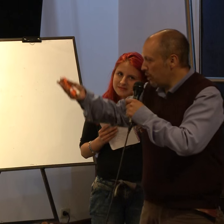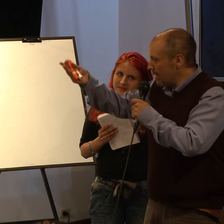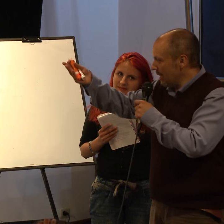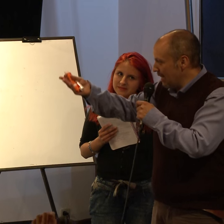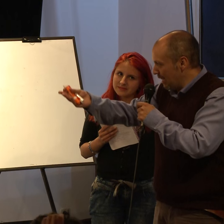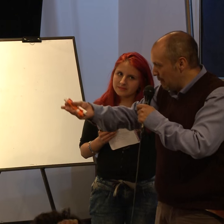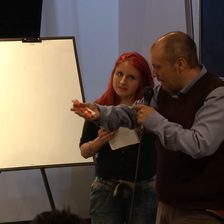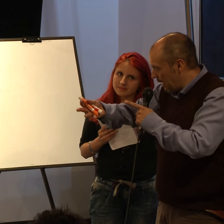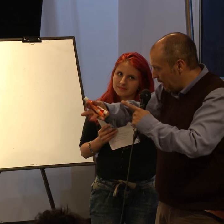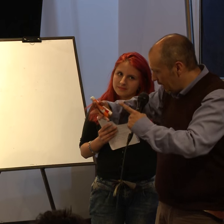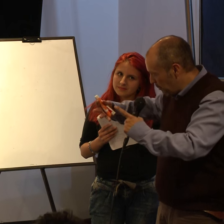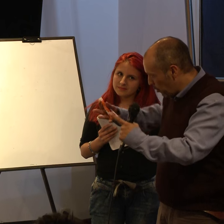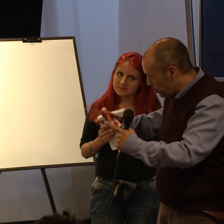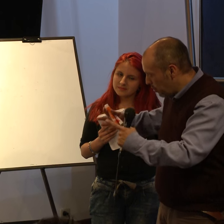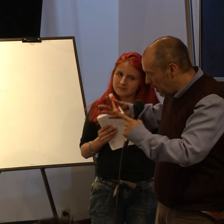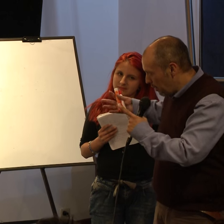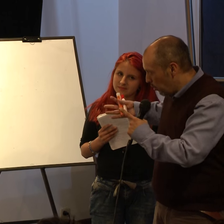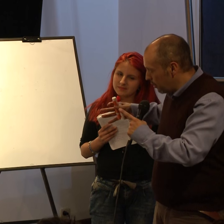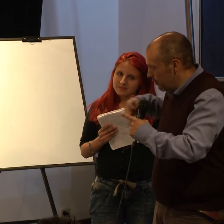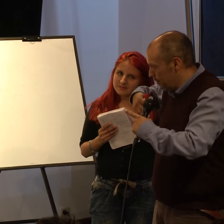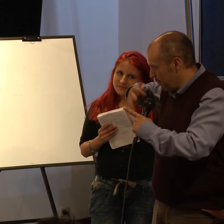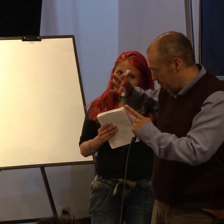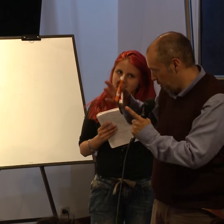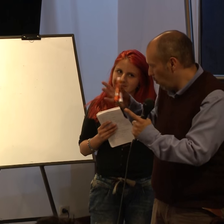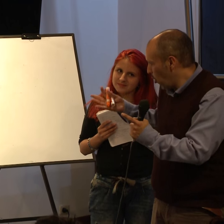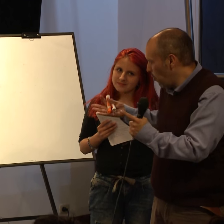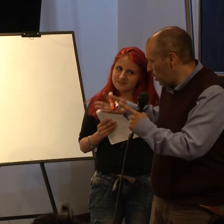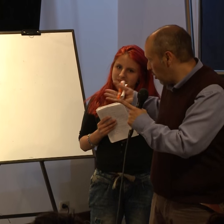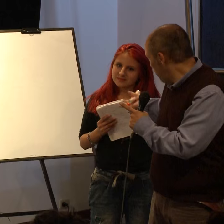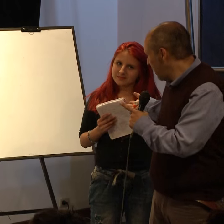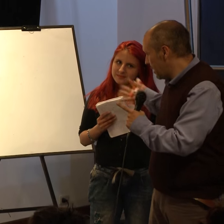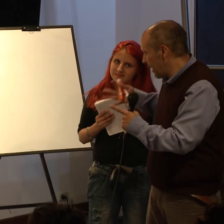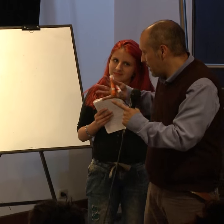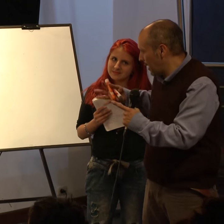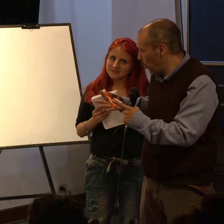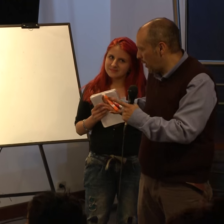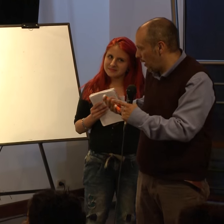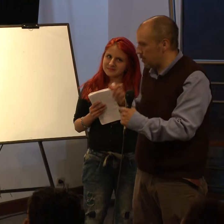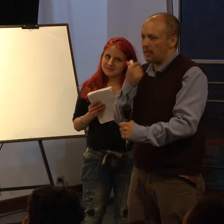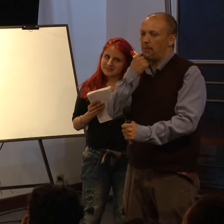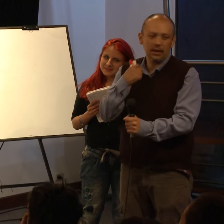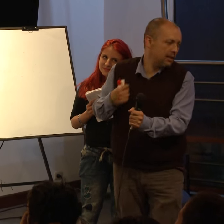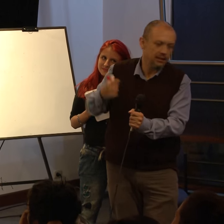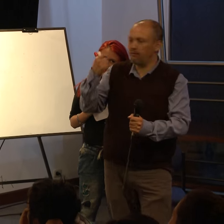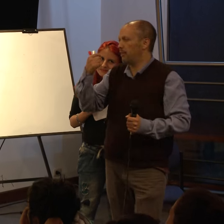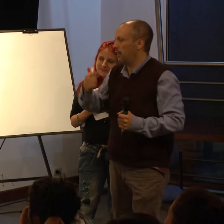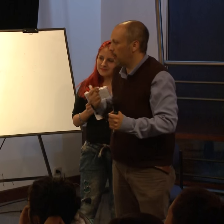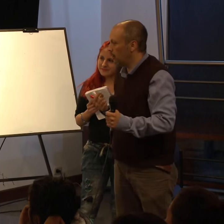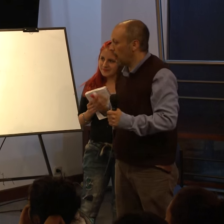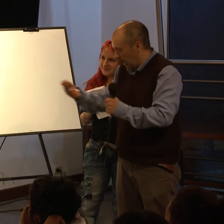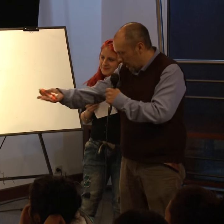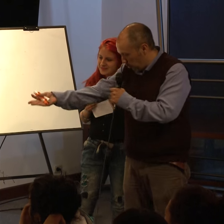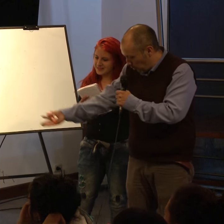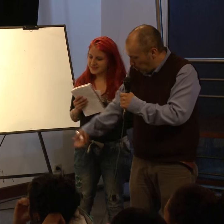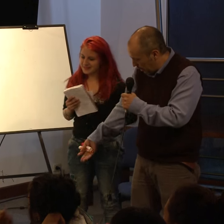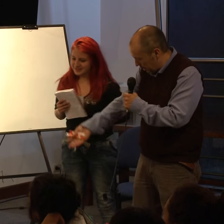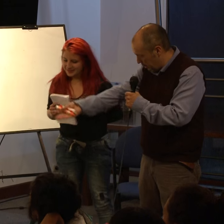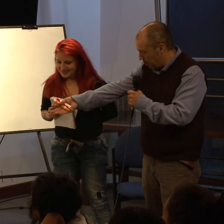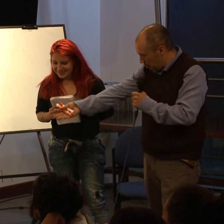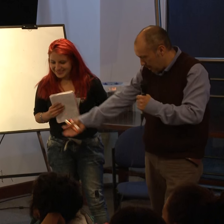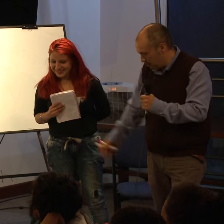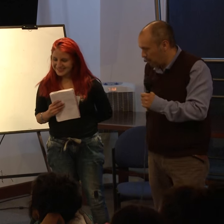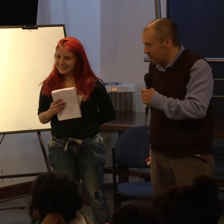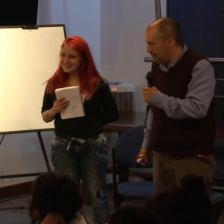¿tú podrías imitar la postura de la mujer? ¿Cómo entendiste que está ella ubicada? ¿Está parada así? hazlo, ¿cómo